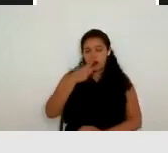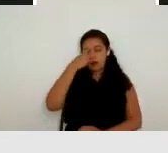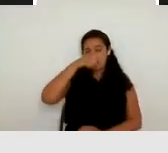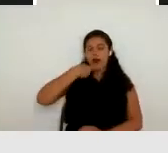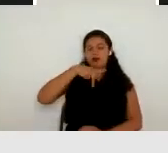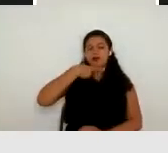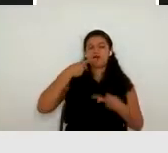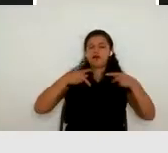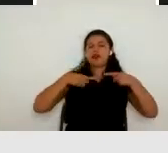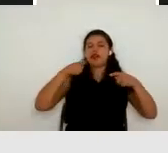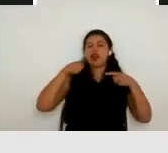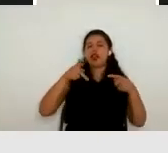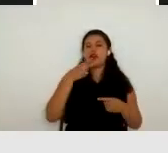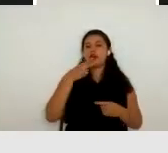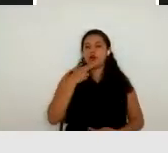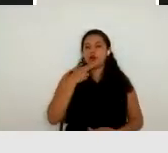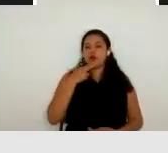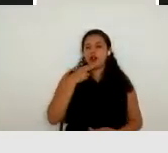autorizarán este